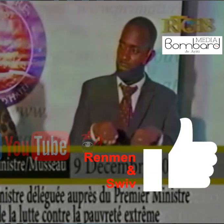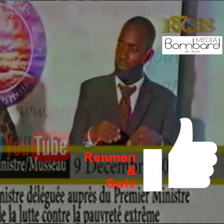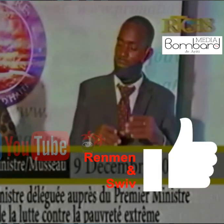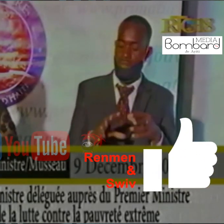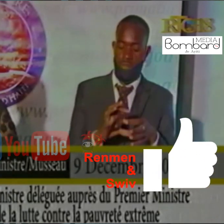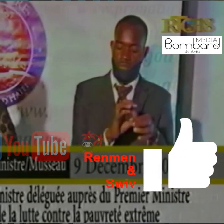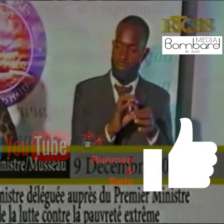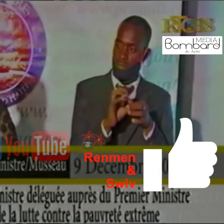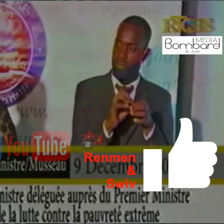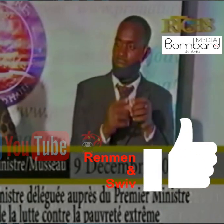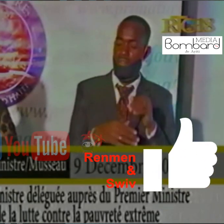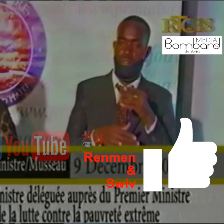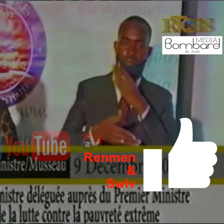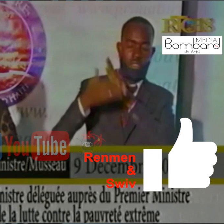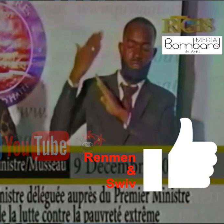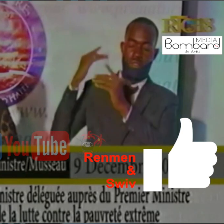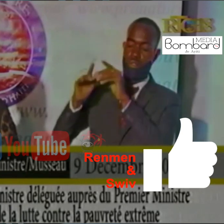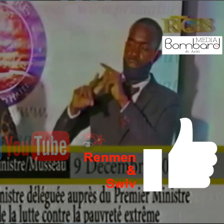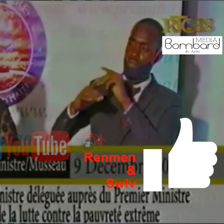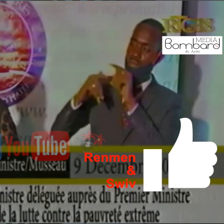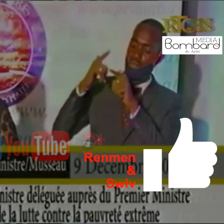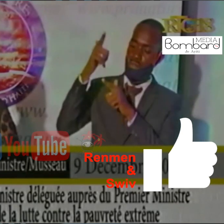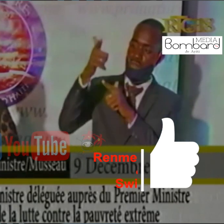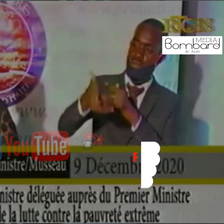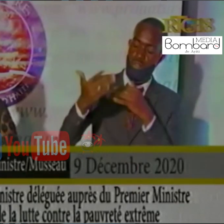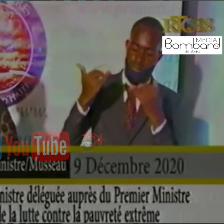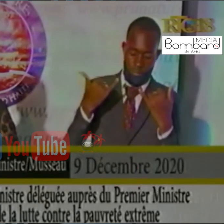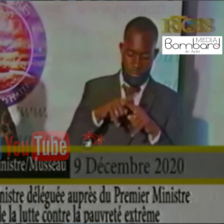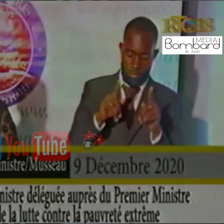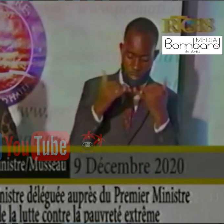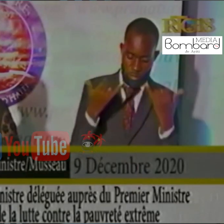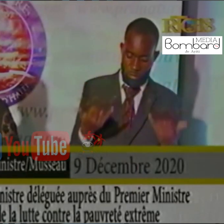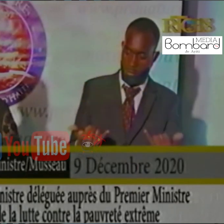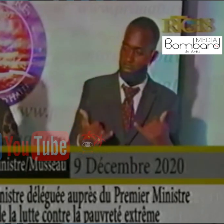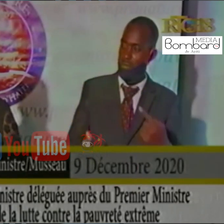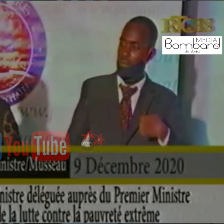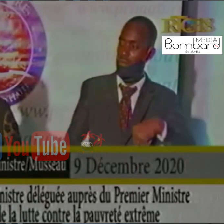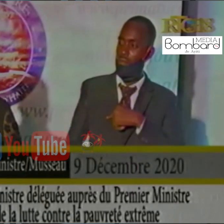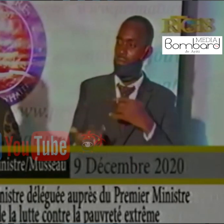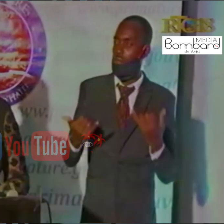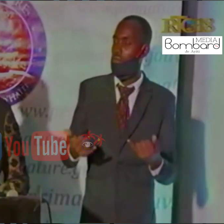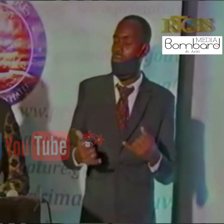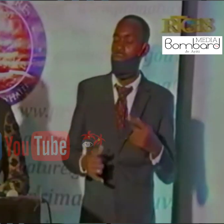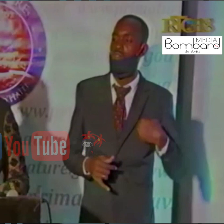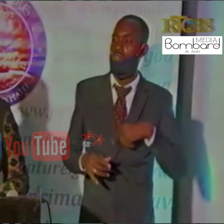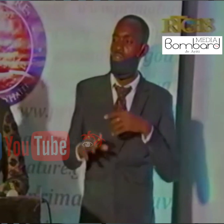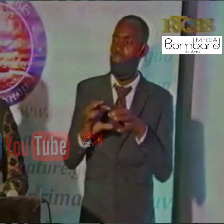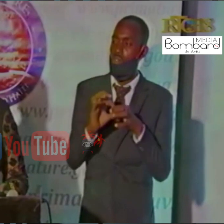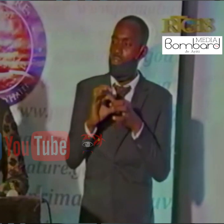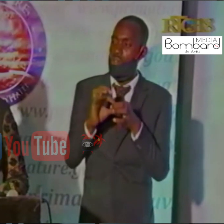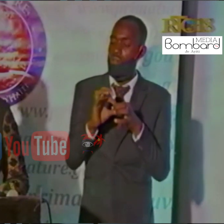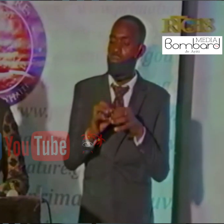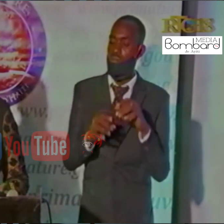en relation avec ce passé loin de nous, mais encore si présent par nos schémas comportementaux, nos pratiques, voire